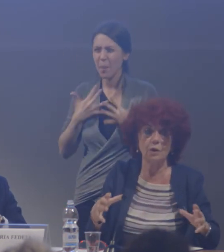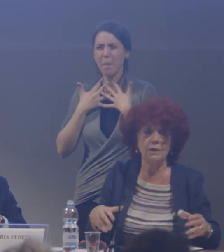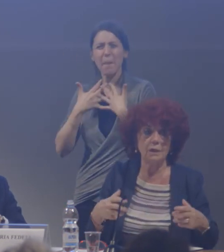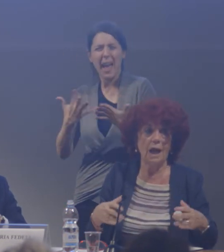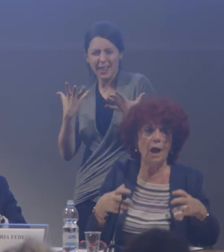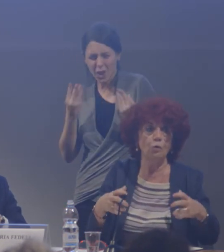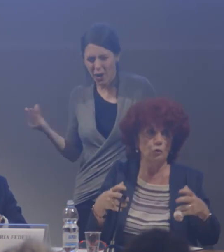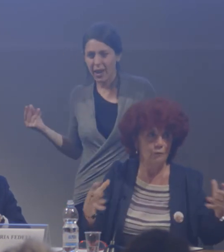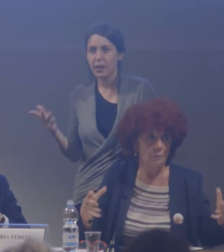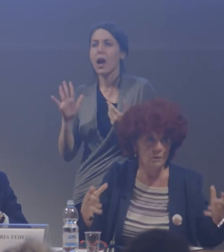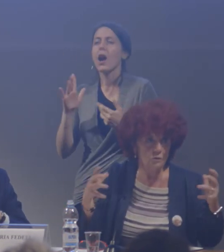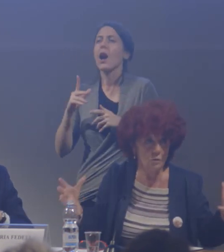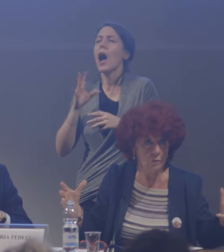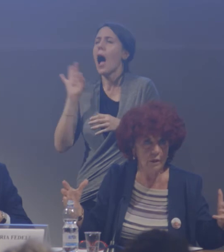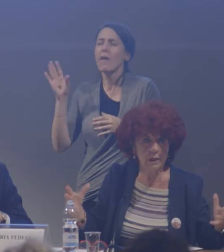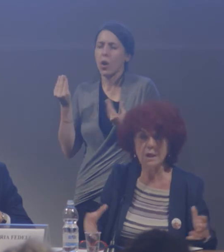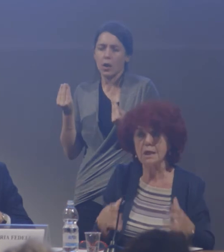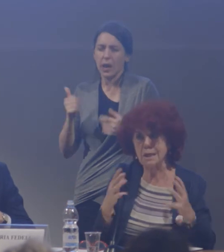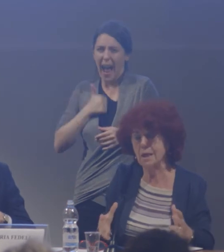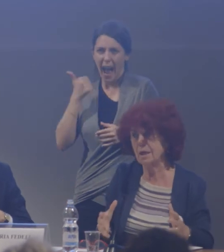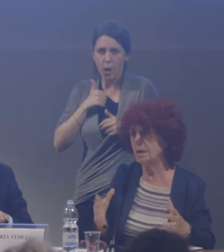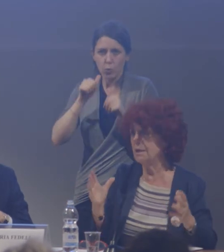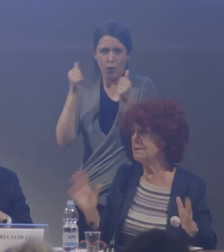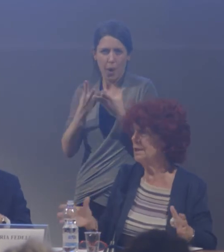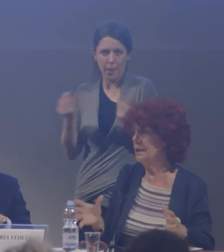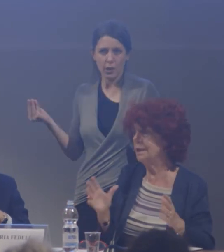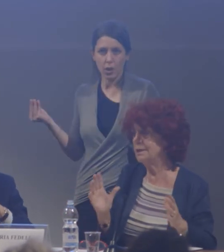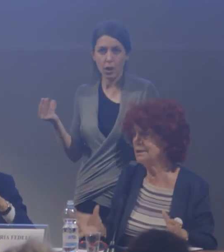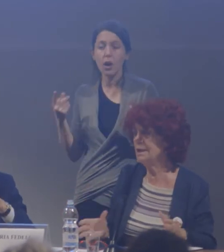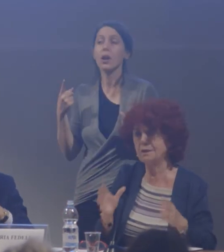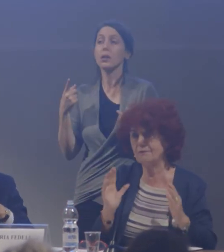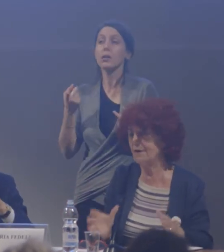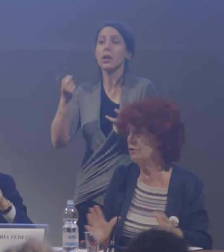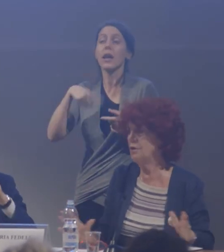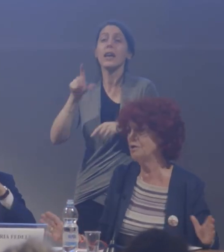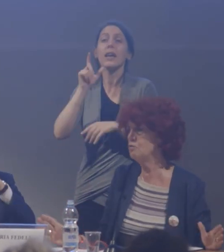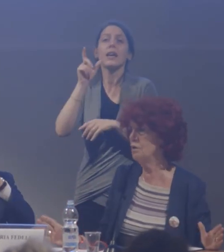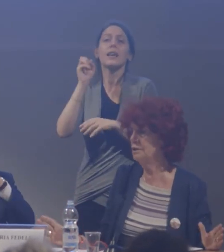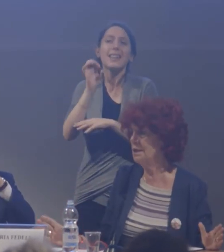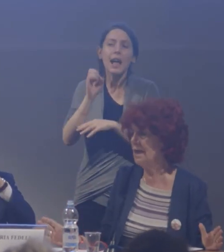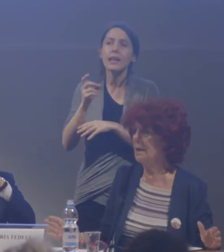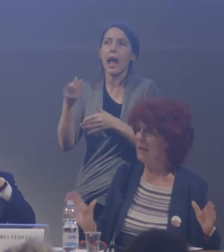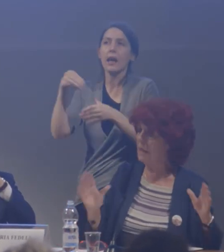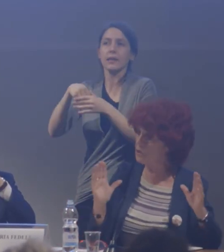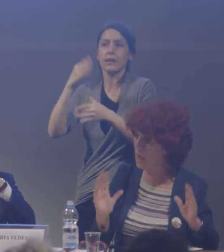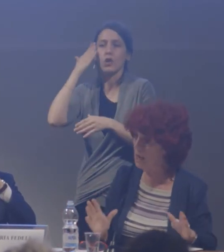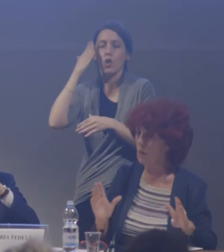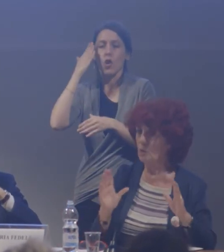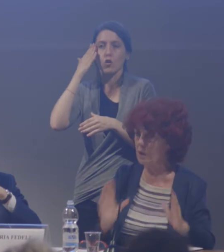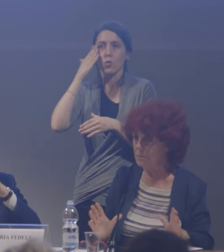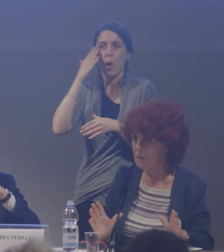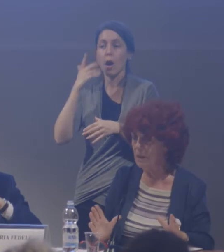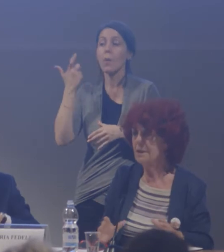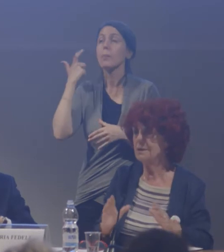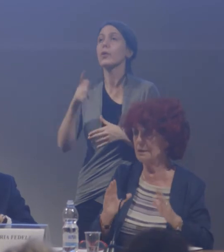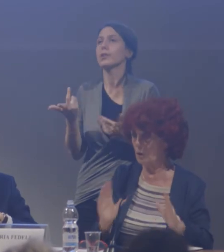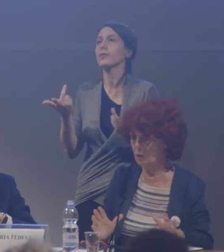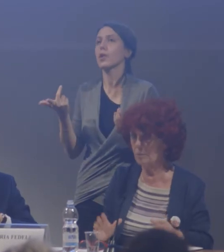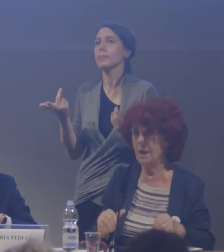se volete autoformazione, che le insegnanti e gli insegnanti fanno nella scuola italiana, perché c'è anche un